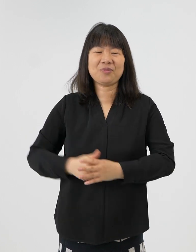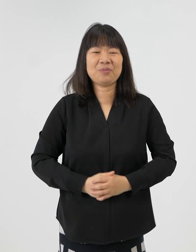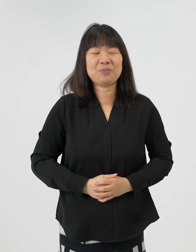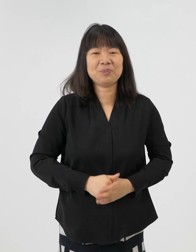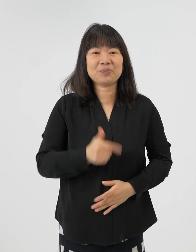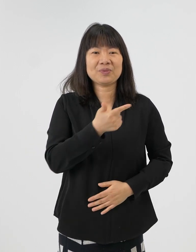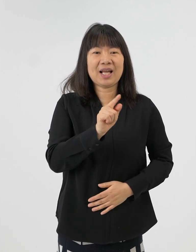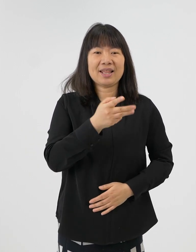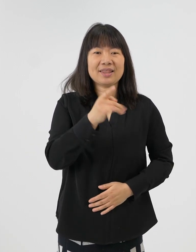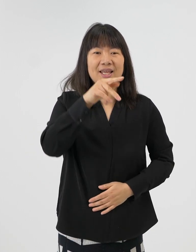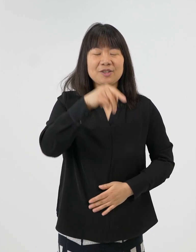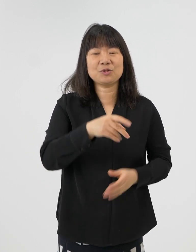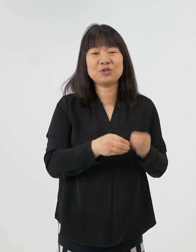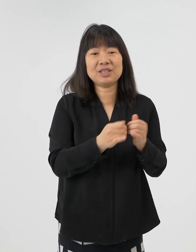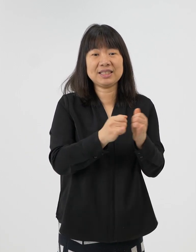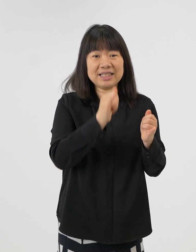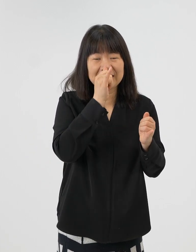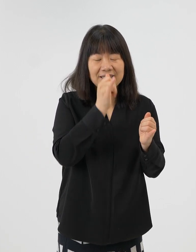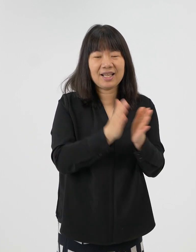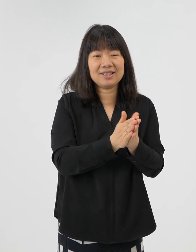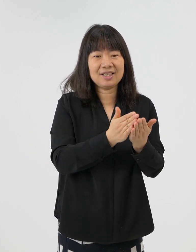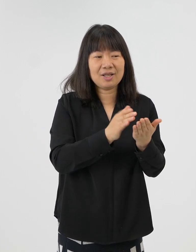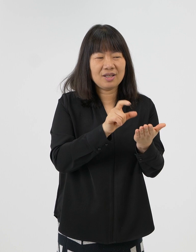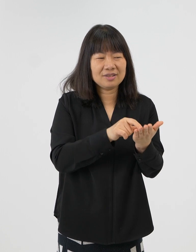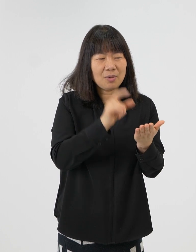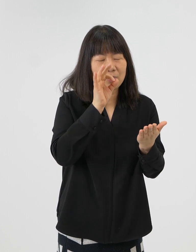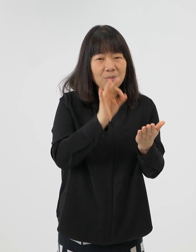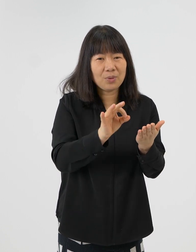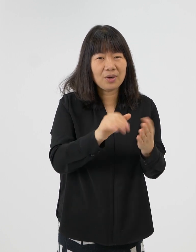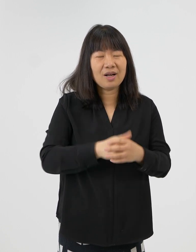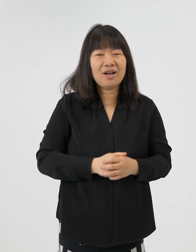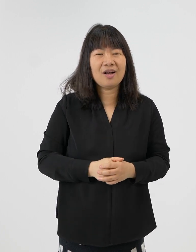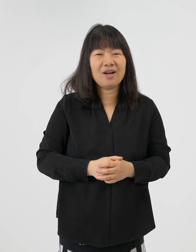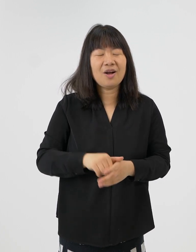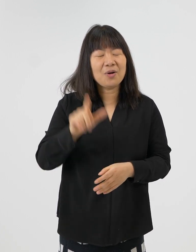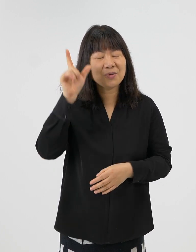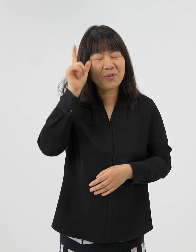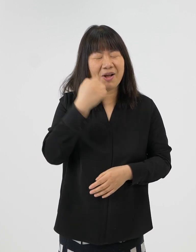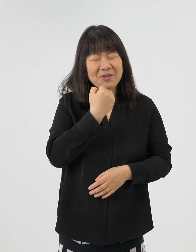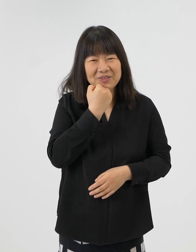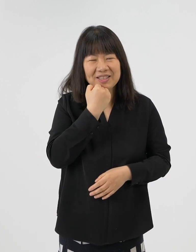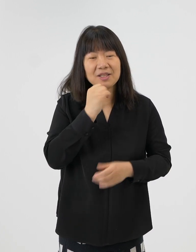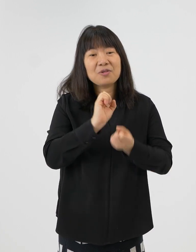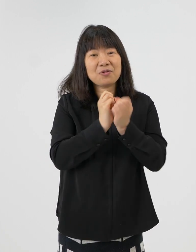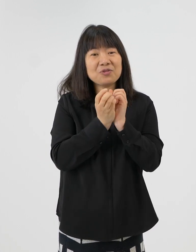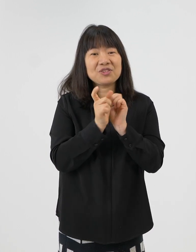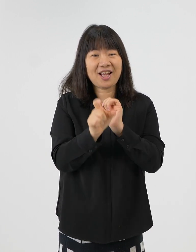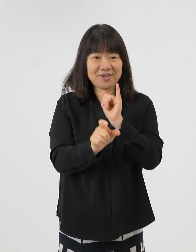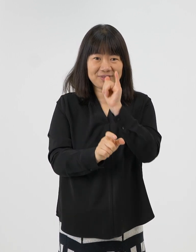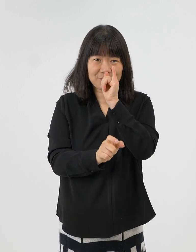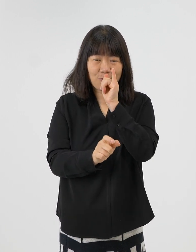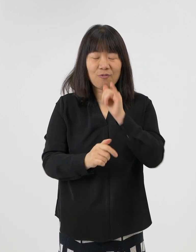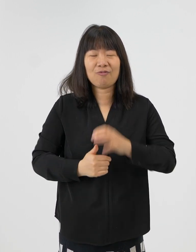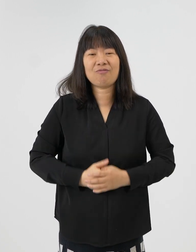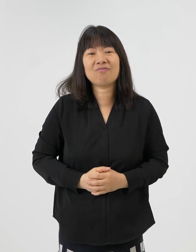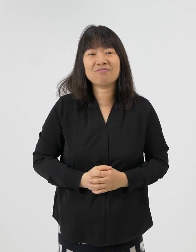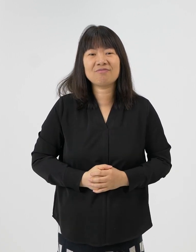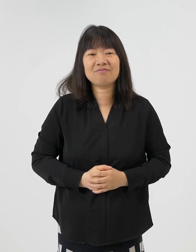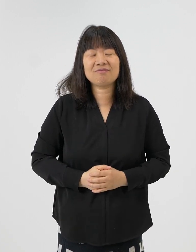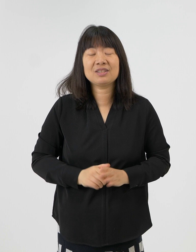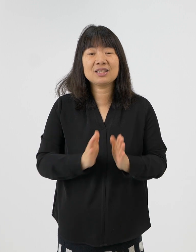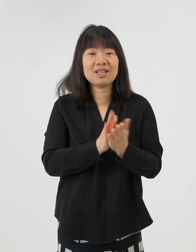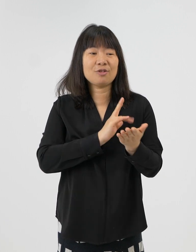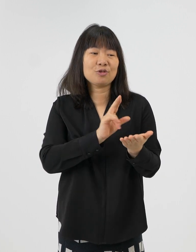그분이 쓴 시집 중에 소가 웃긴 꽃이라는 시가 있어요. 이